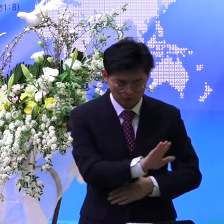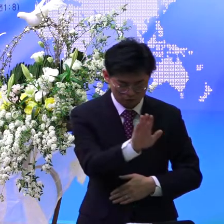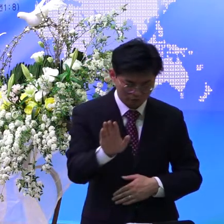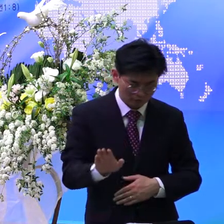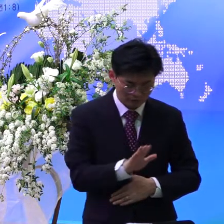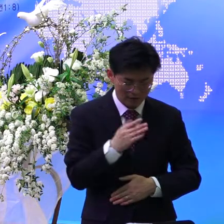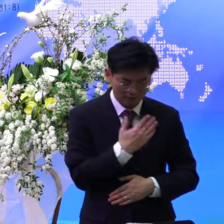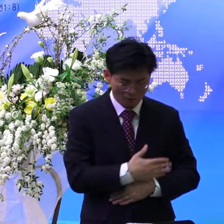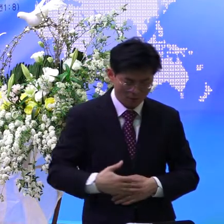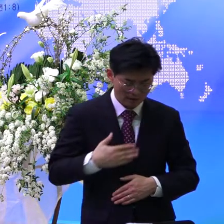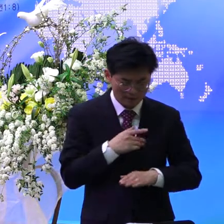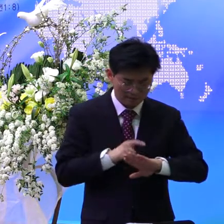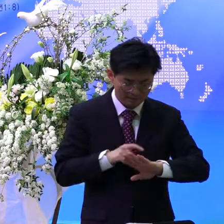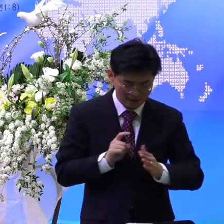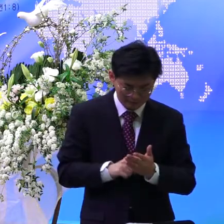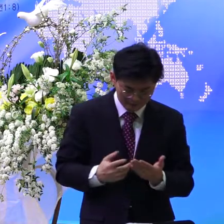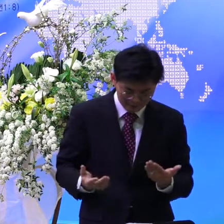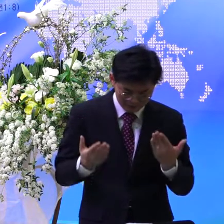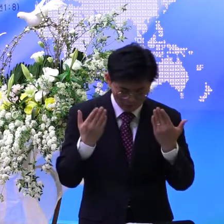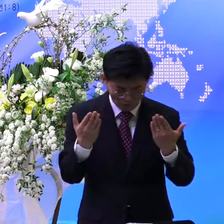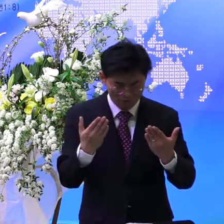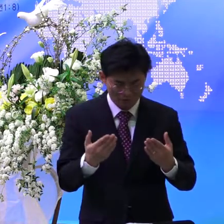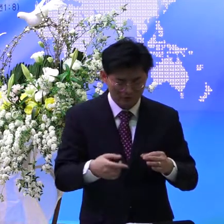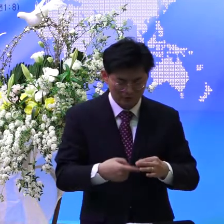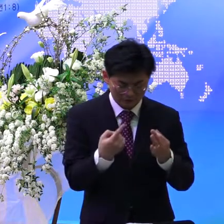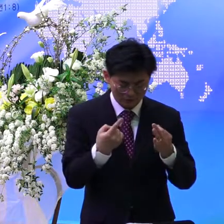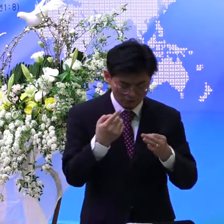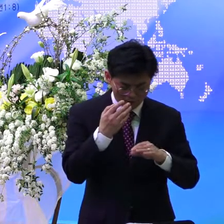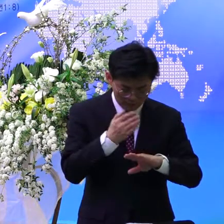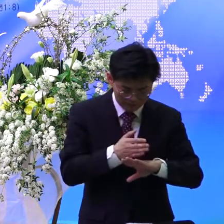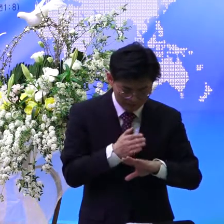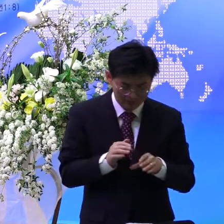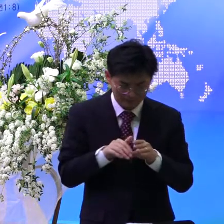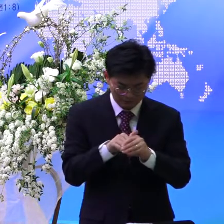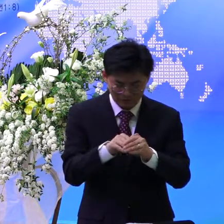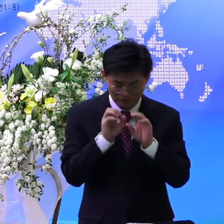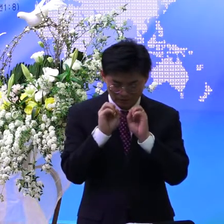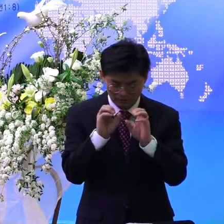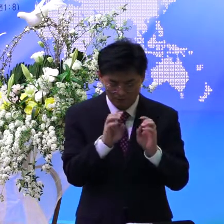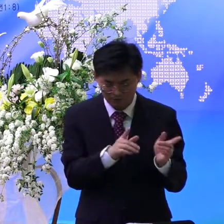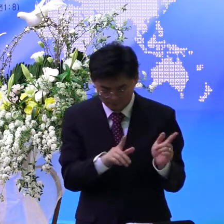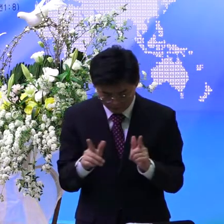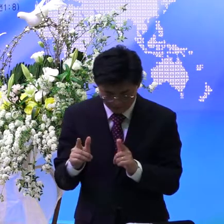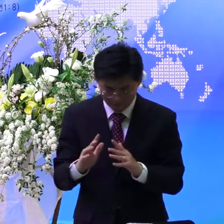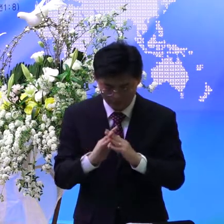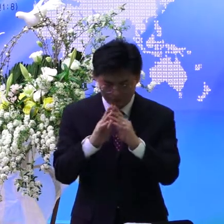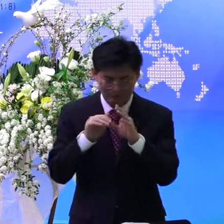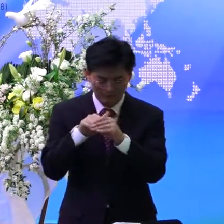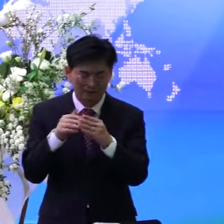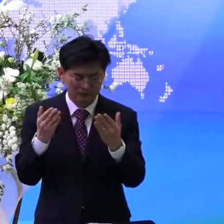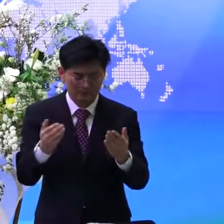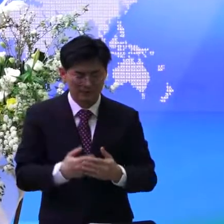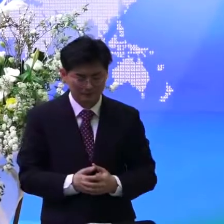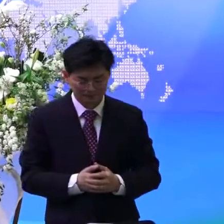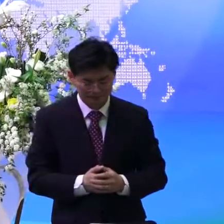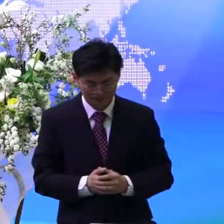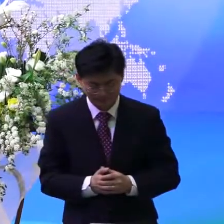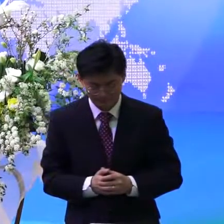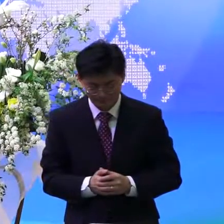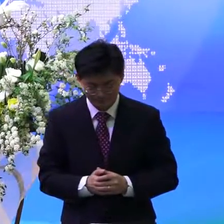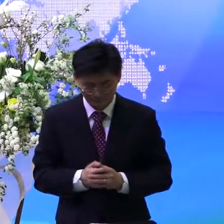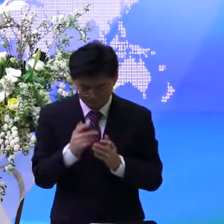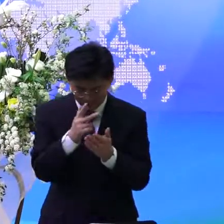드리며 11조 예물과 감사 헌금과 선교 헌금과 건축 헌금과 여러 가지 예물을